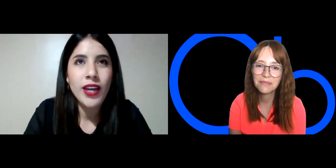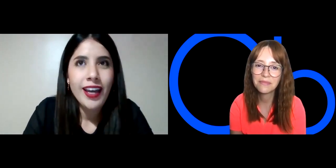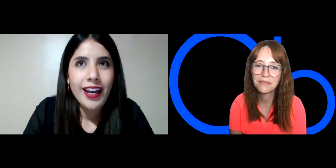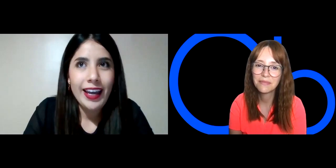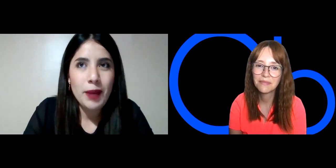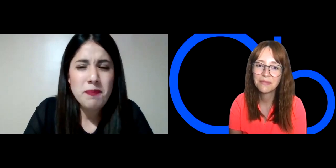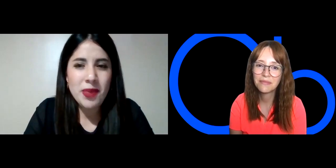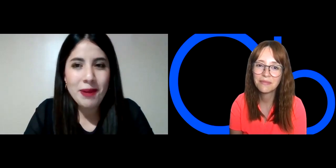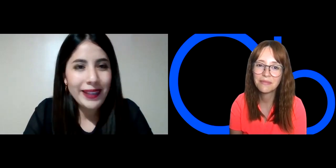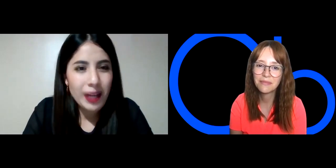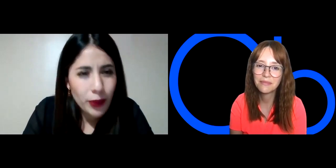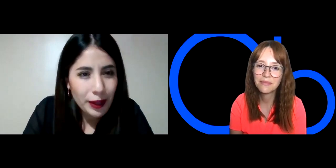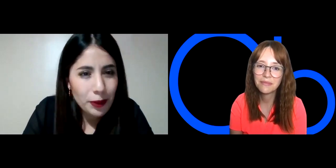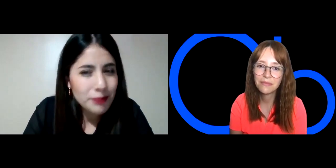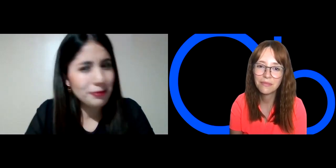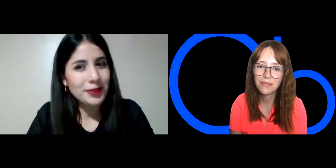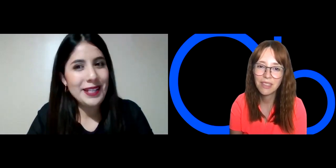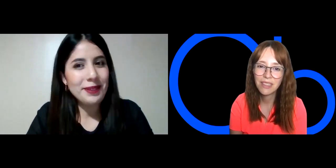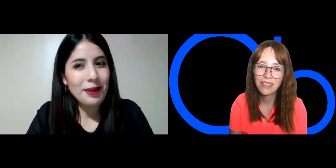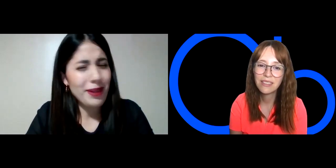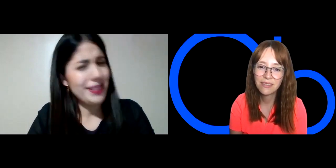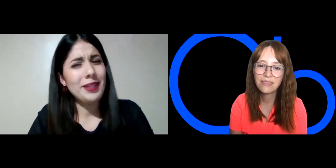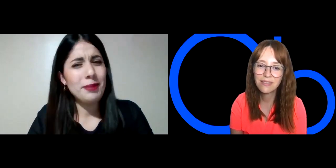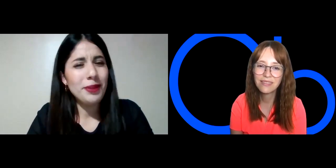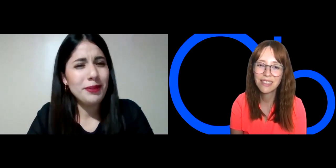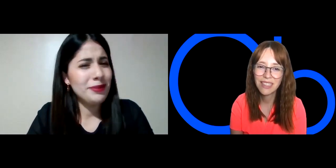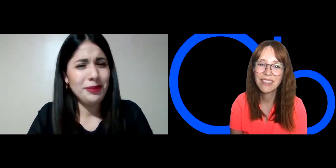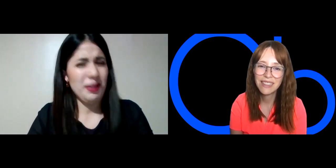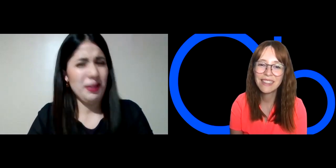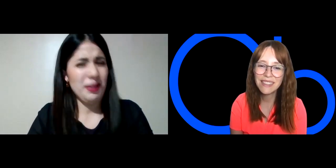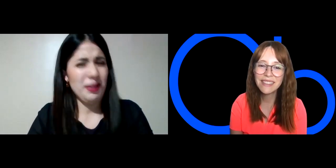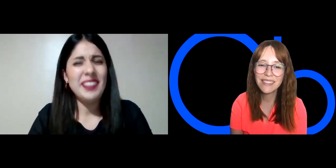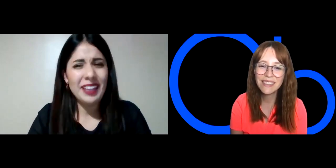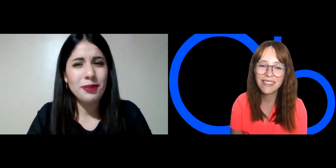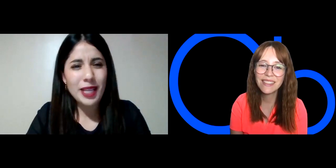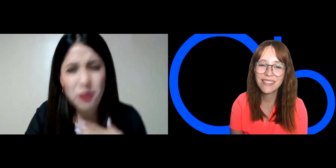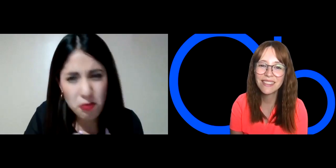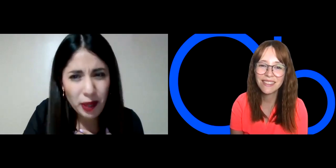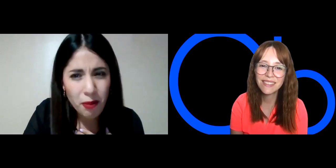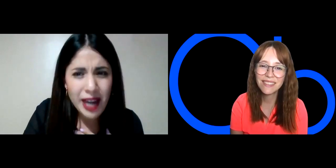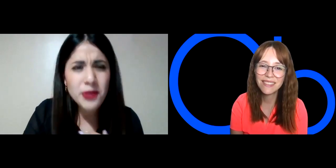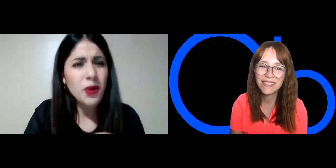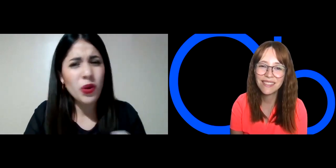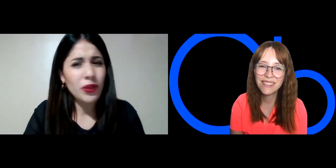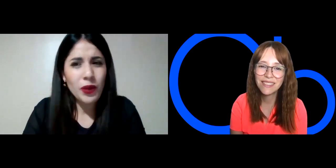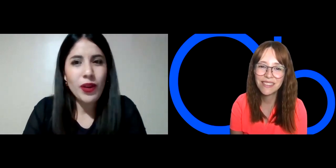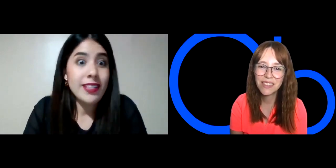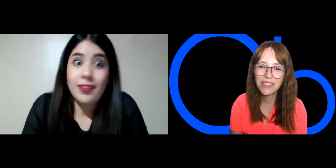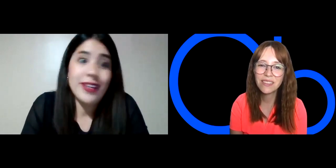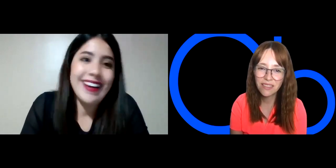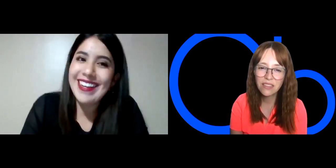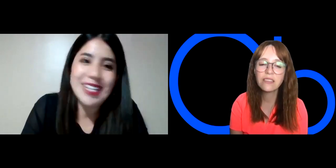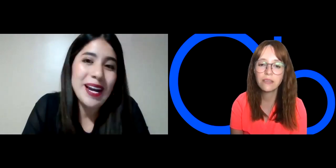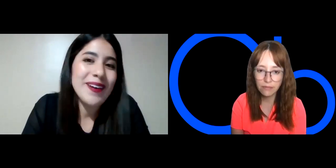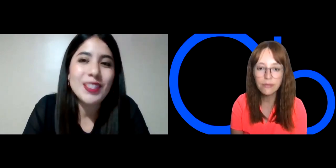ejemplo, me dio el mal del puerco. O sea, el sordo va a decir como, no entiendo, o sea, ¿soy un puerco malo? O